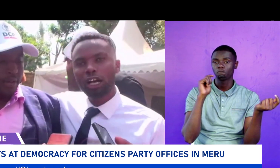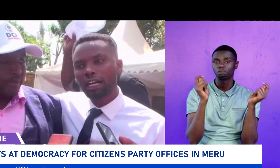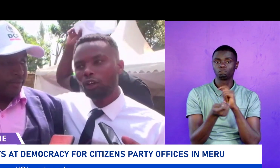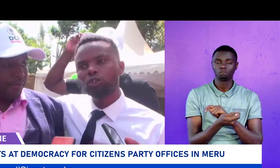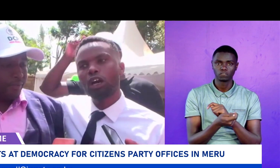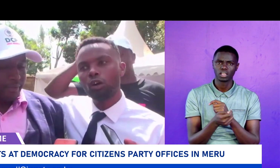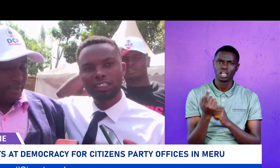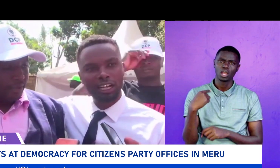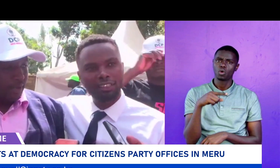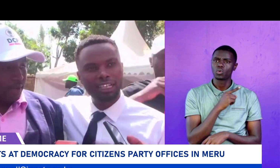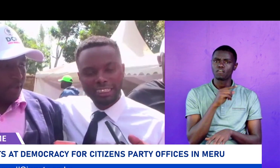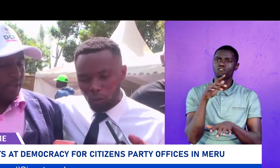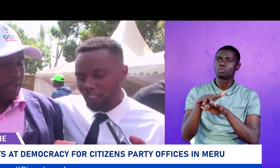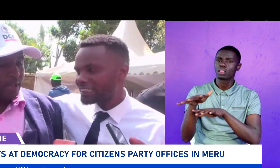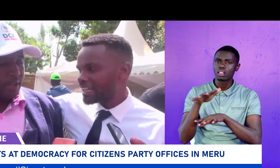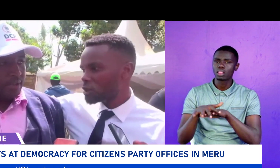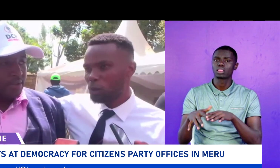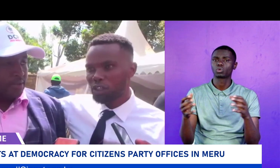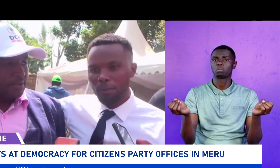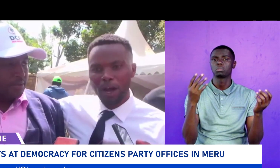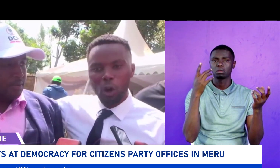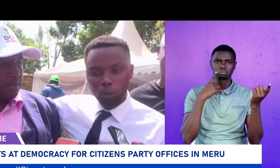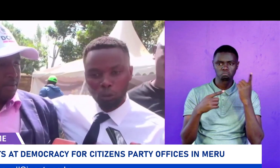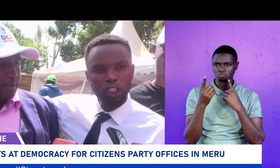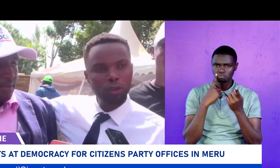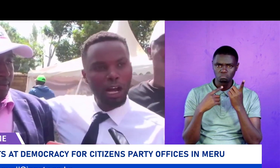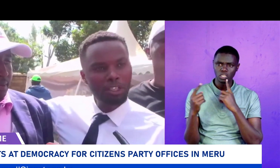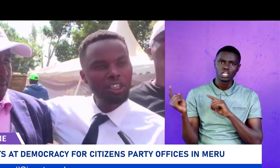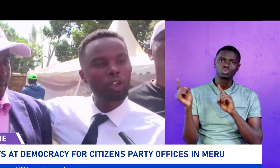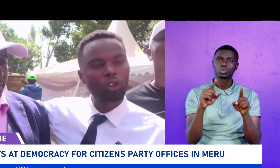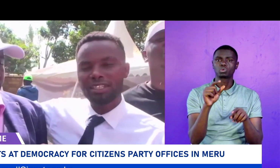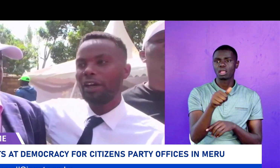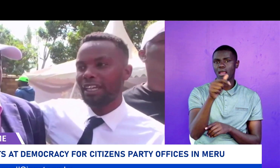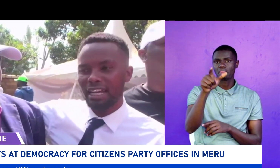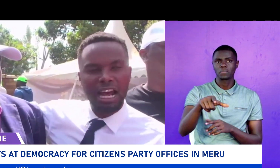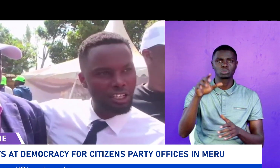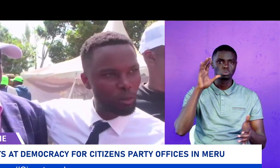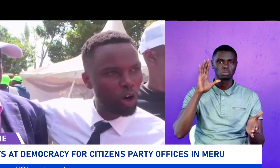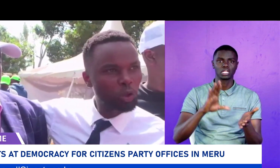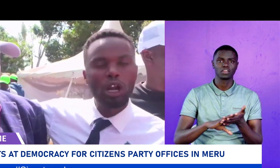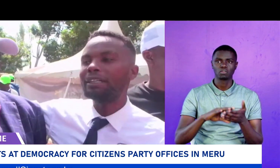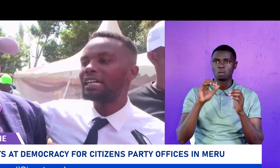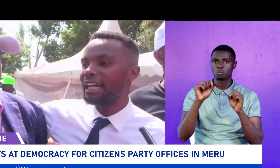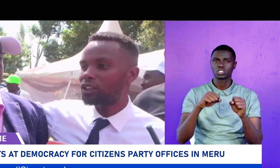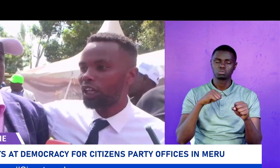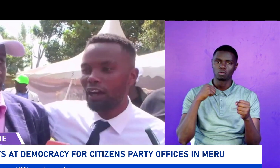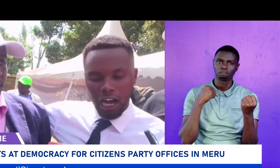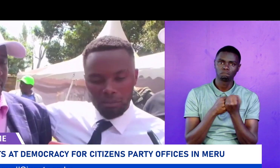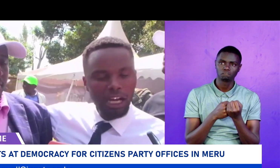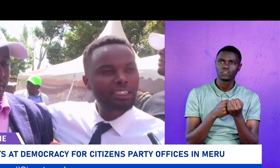tulitoka ground tukagongwa tiangas. Itakuwaje tena tunakuja hapa mtu mwenye tunaamini ndio tunaweza wekeza na yeye Timo tunapata ashatolewa. Ambia